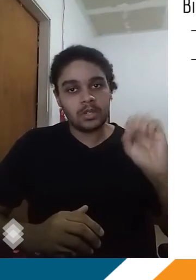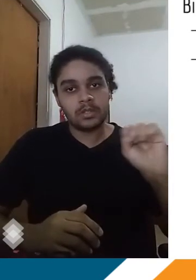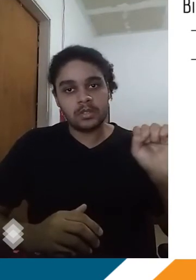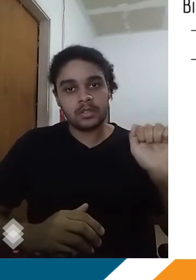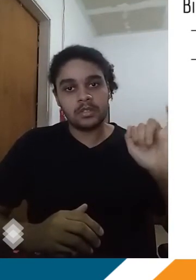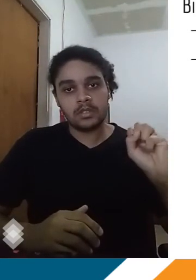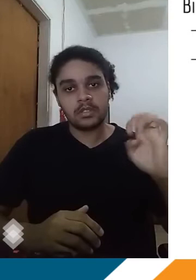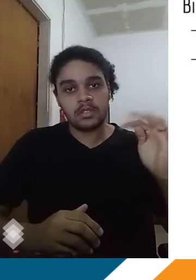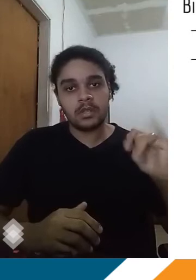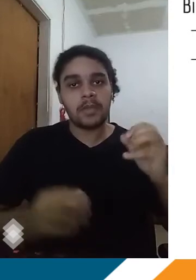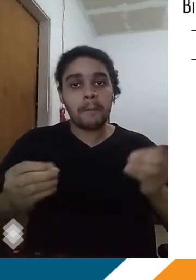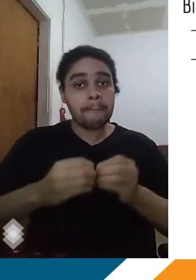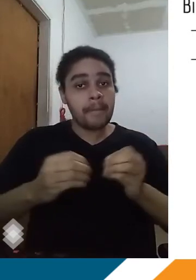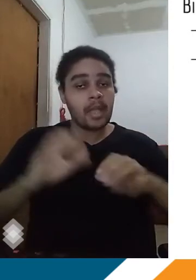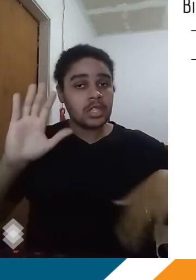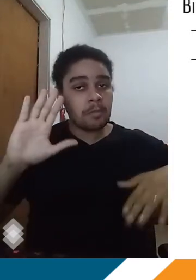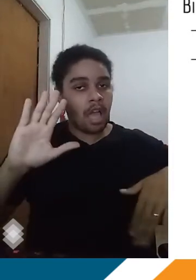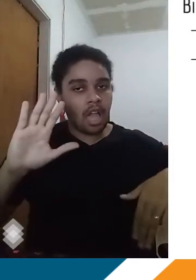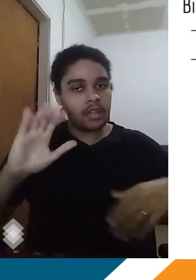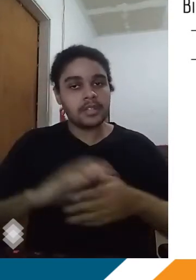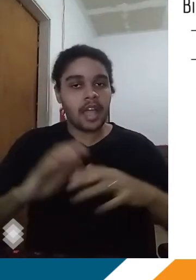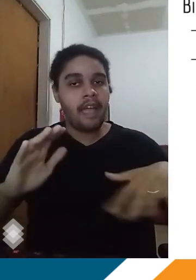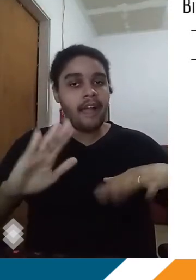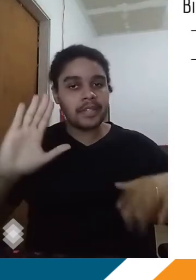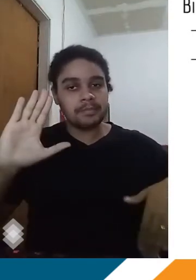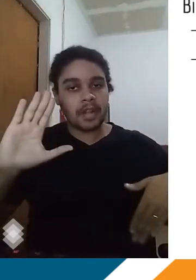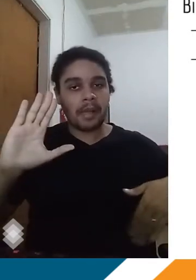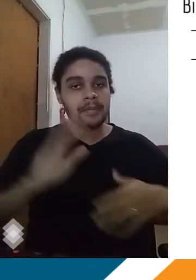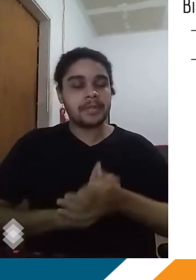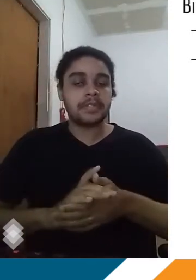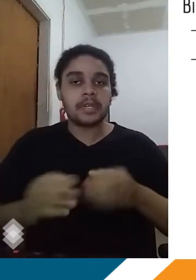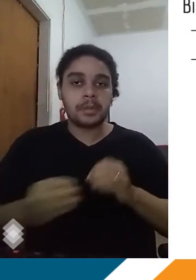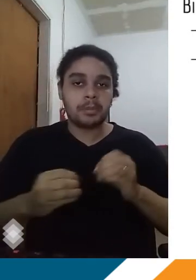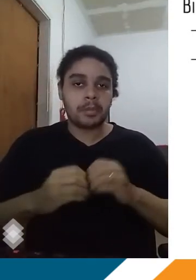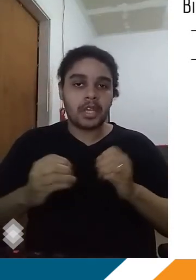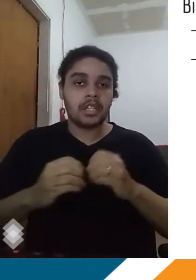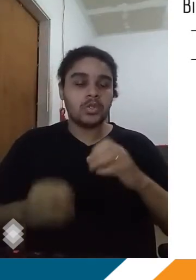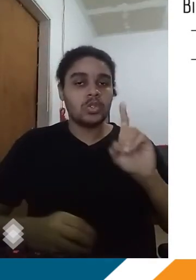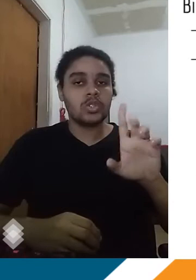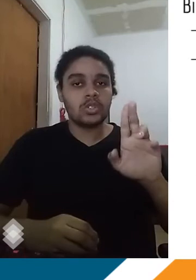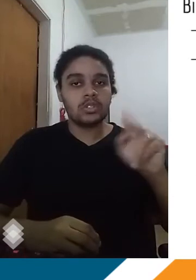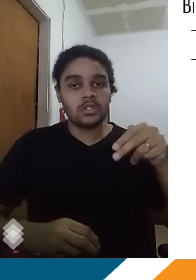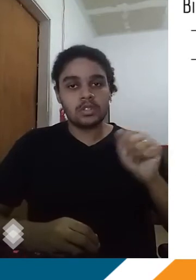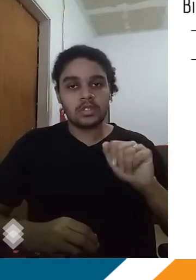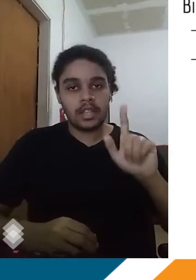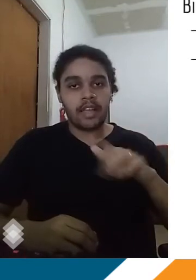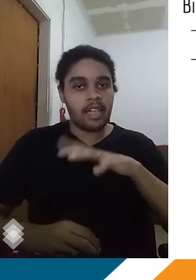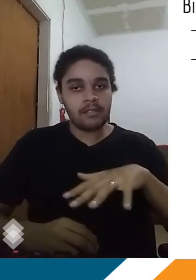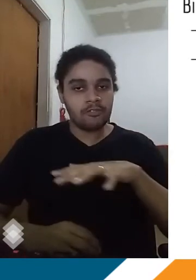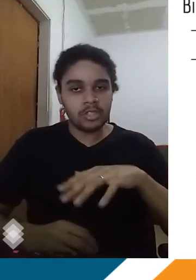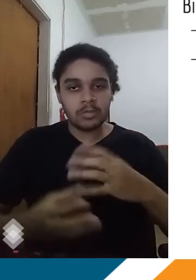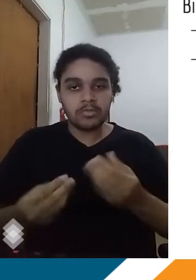na face praial, ou seja, em ambientes de praia, né? Mais especificamente em ambientes de duna. São solos muito pobres e